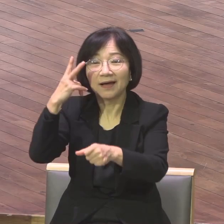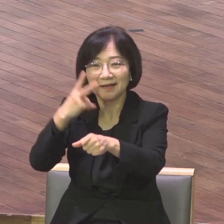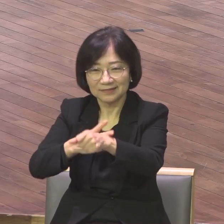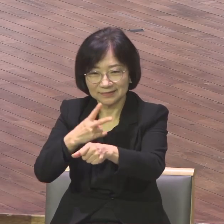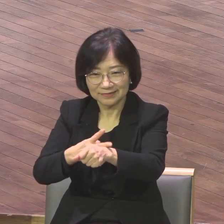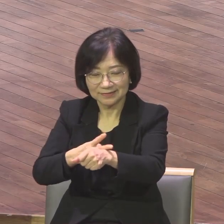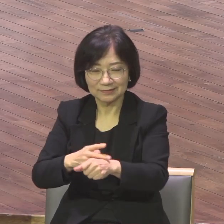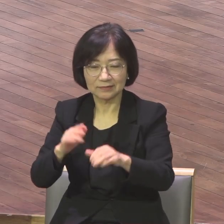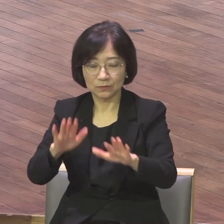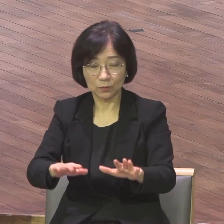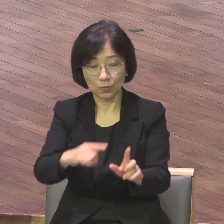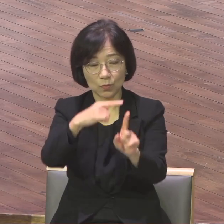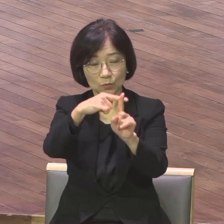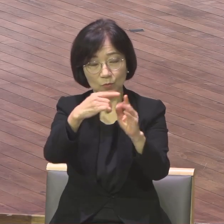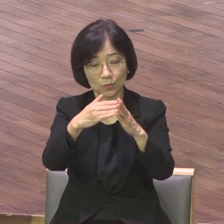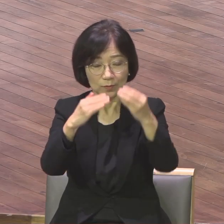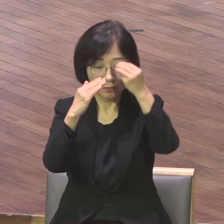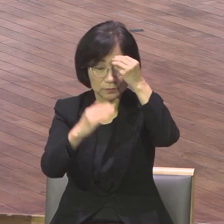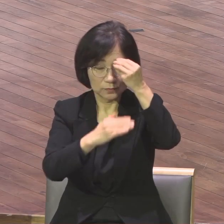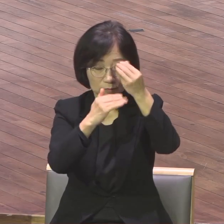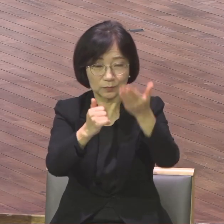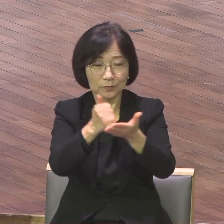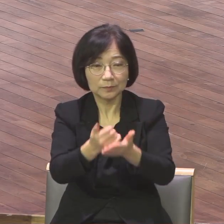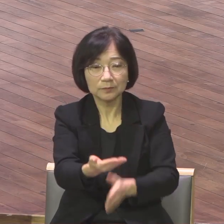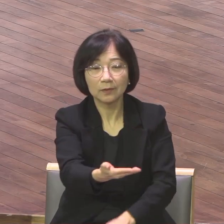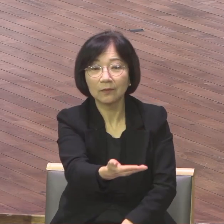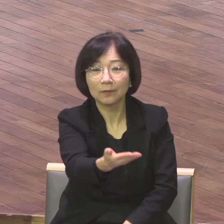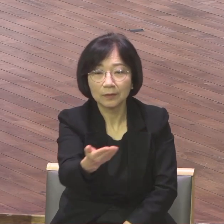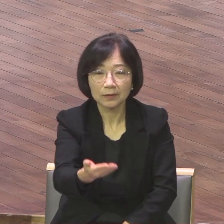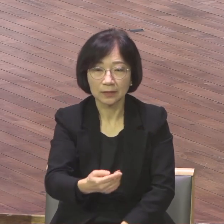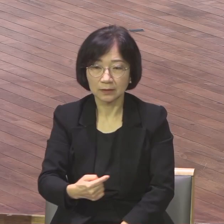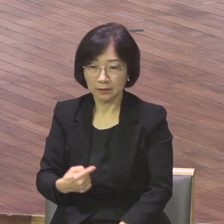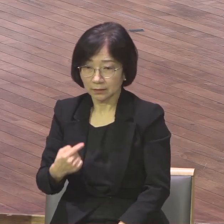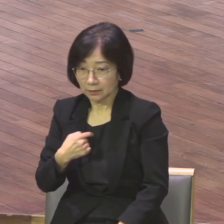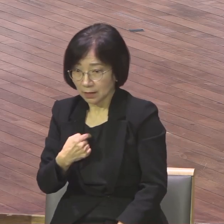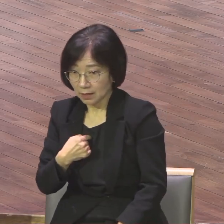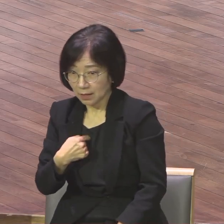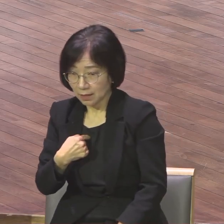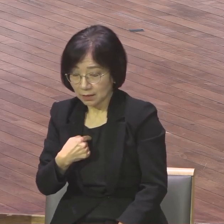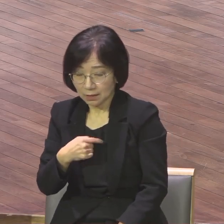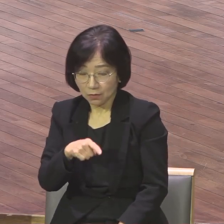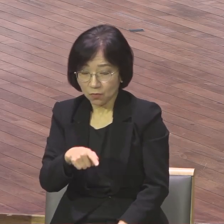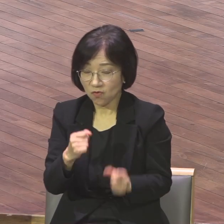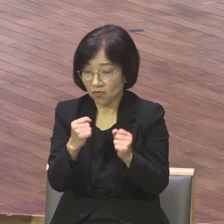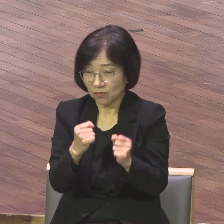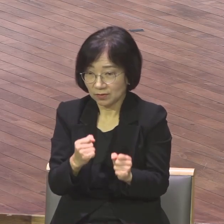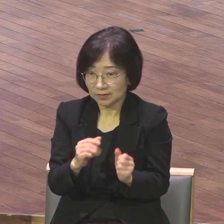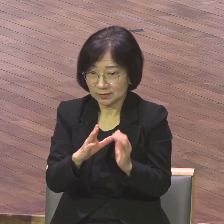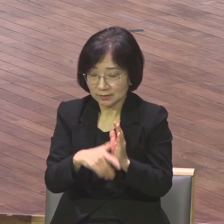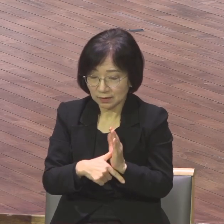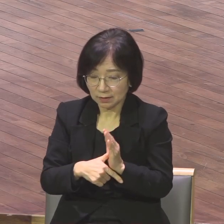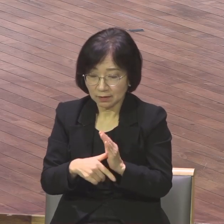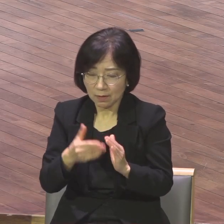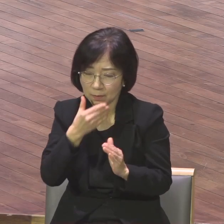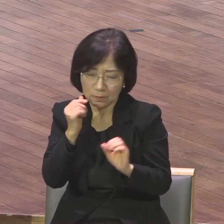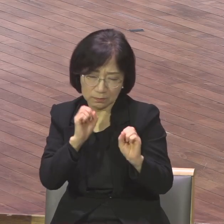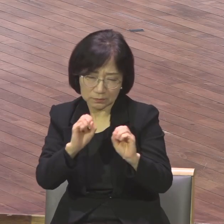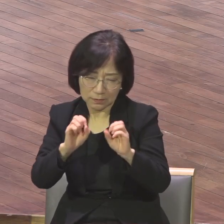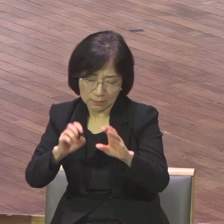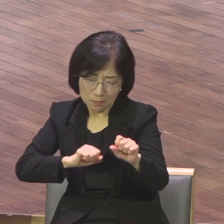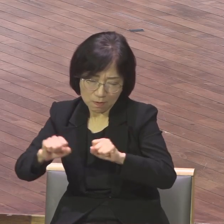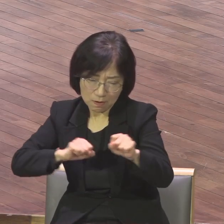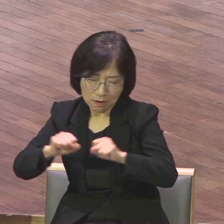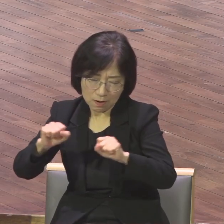교회 성도들에게 자신이 데살로니가에 있을 때에 어떻게 내가 사역했는지를